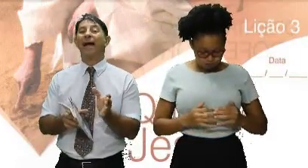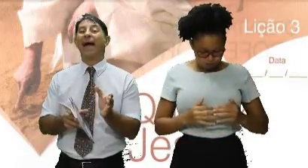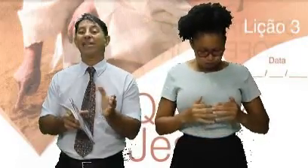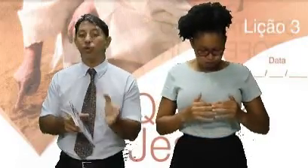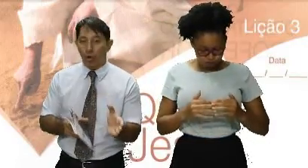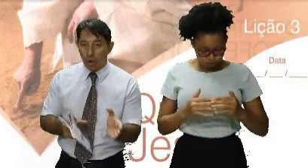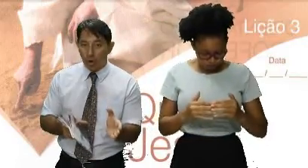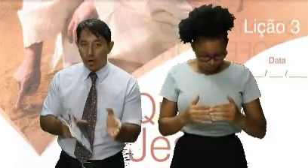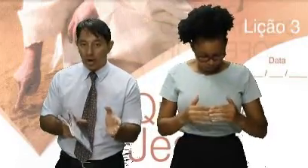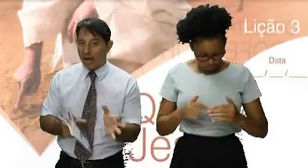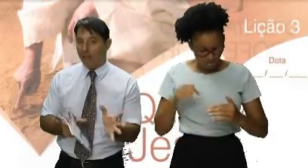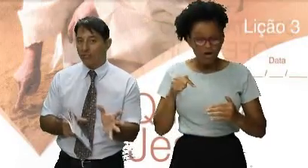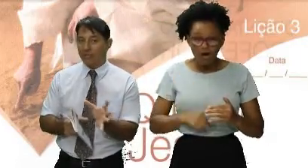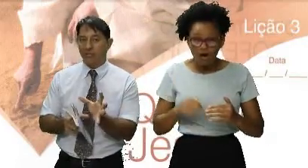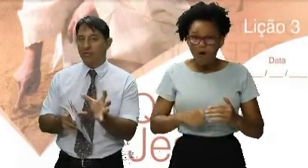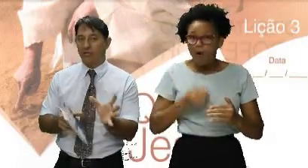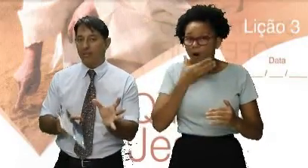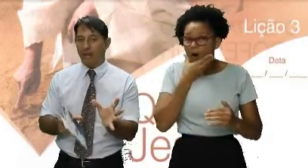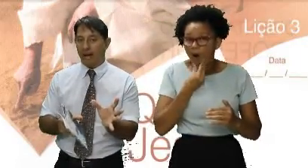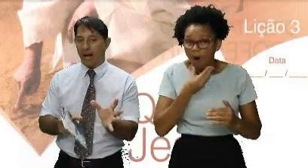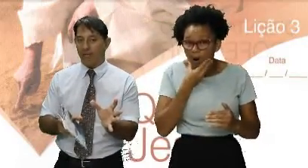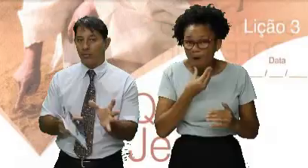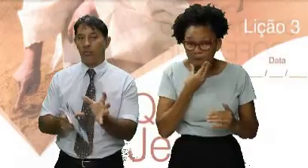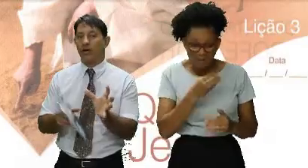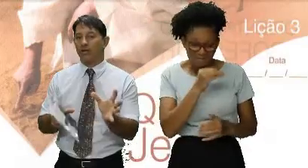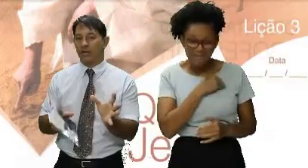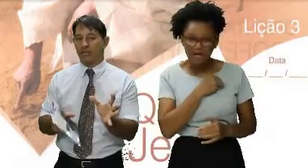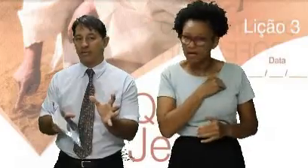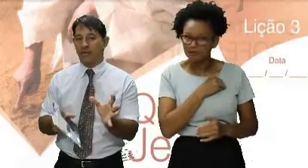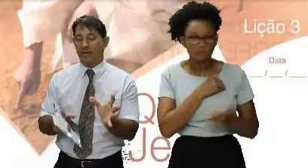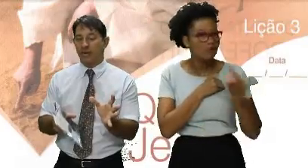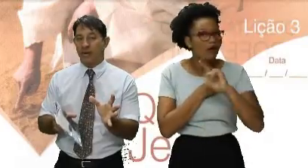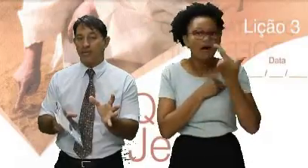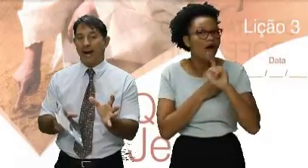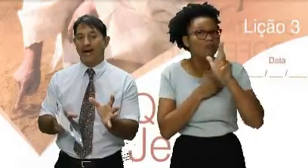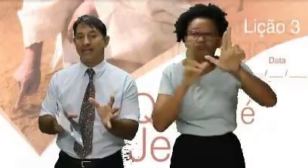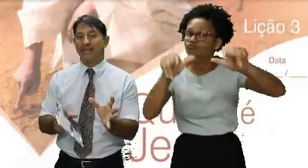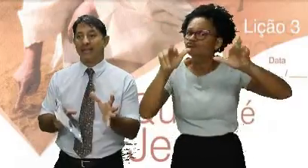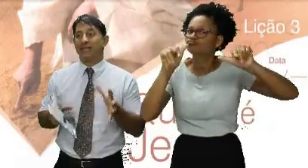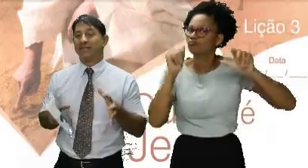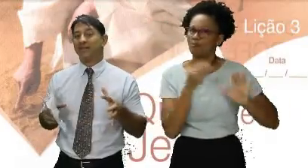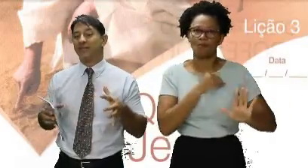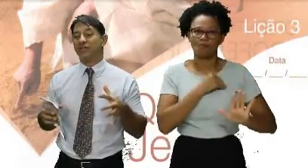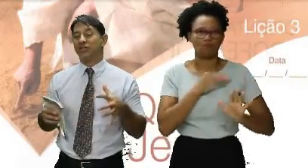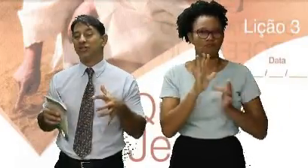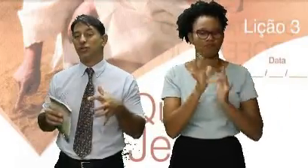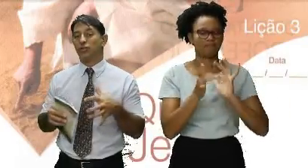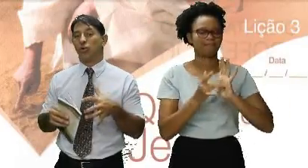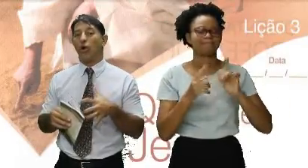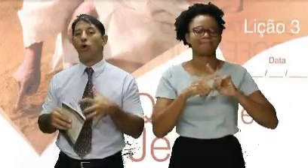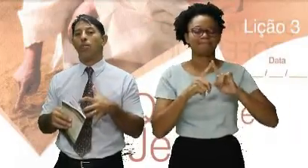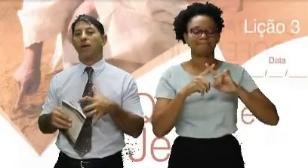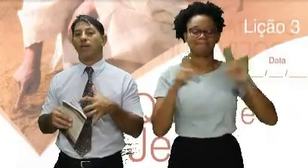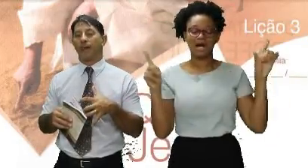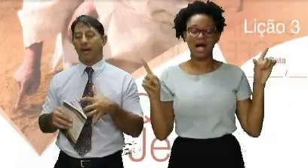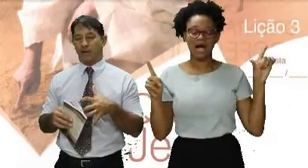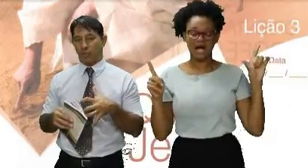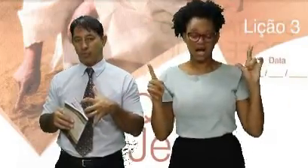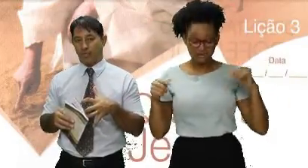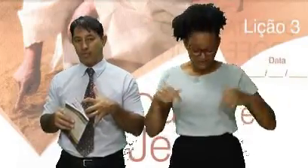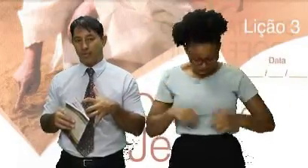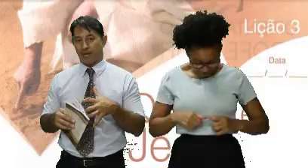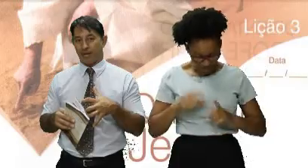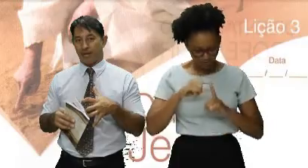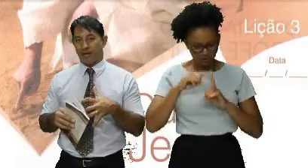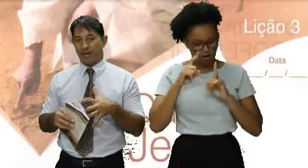não pecador, claro, Jesus não tem pecado, nunca teve, mas se vestiu do homem